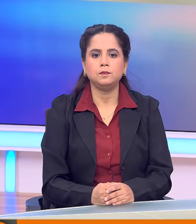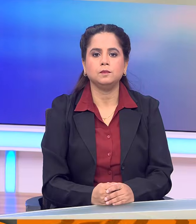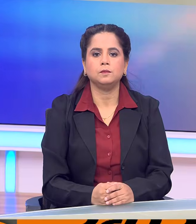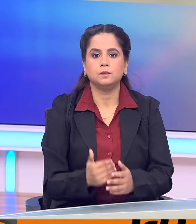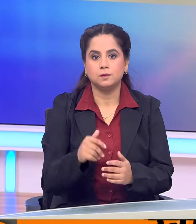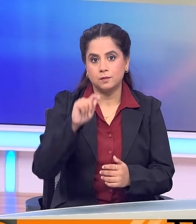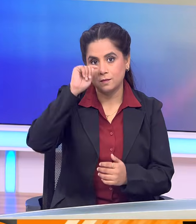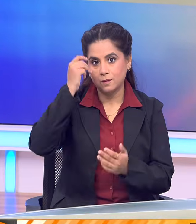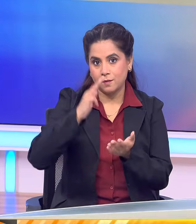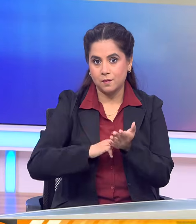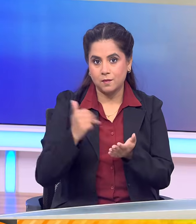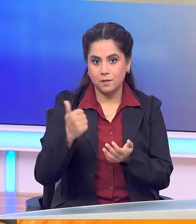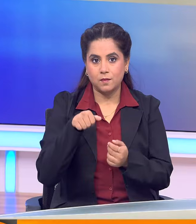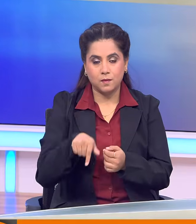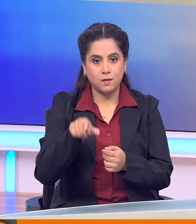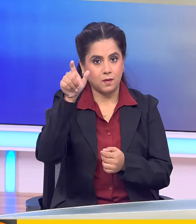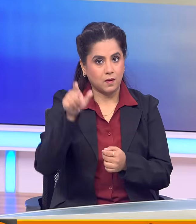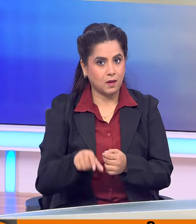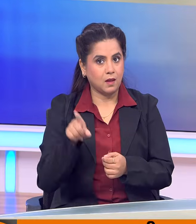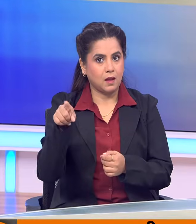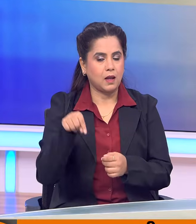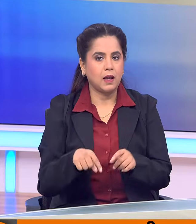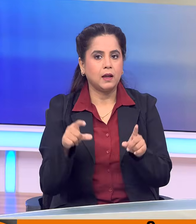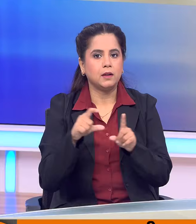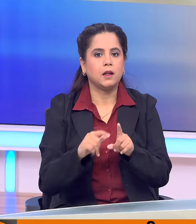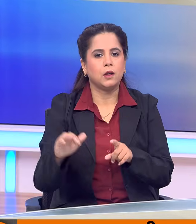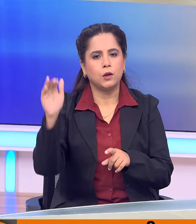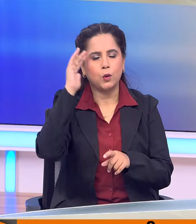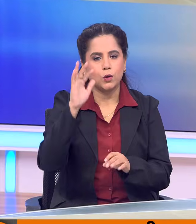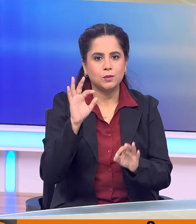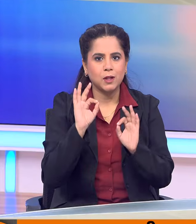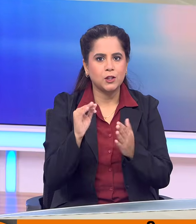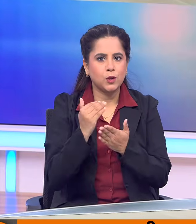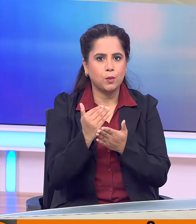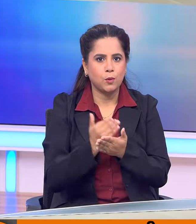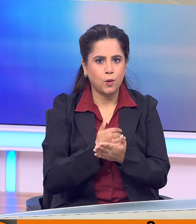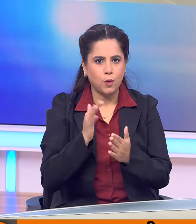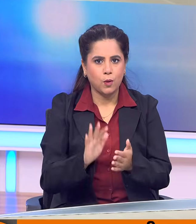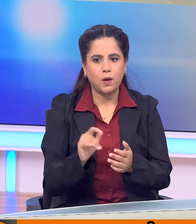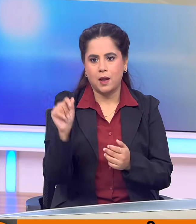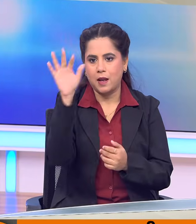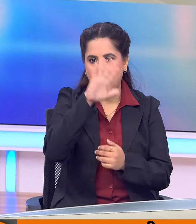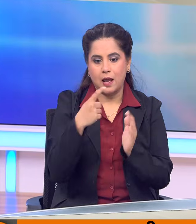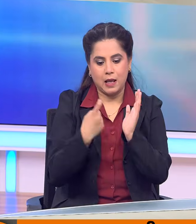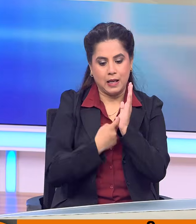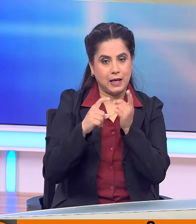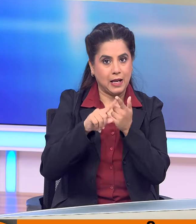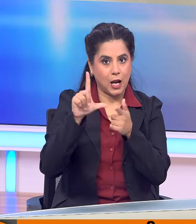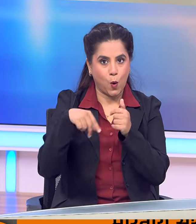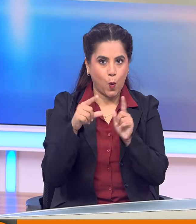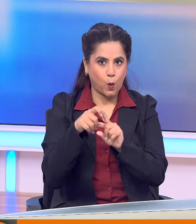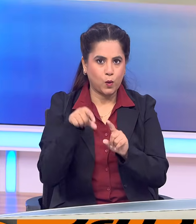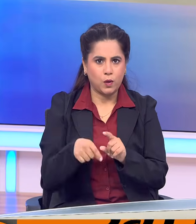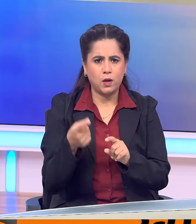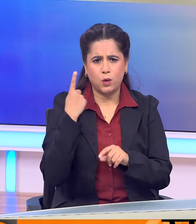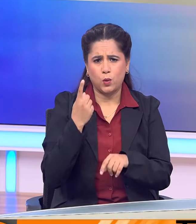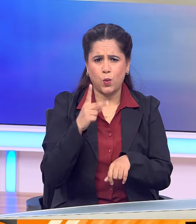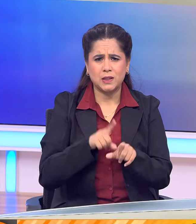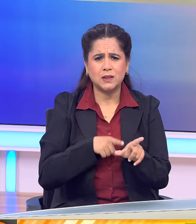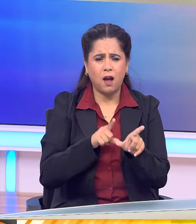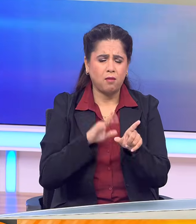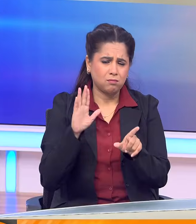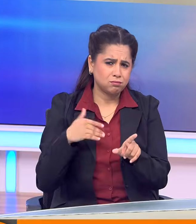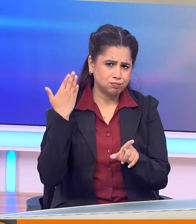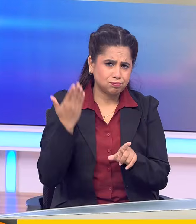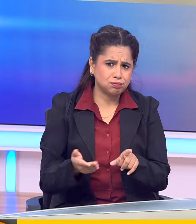और विदेश मंत्री एस जयशंकर ने डीडी न्यूज के खास कार्यक्रम भारत रीलोडेड में पिछले 12 साल में